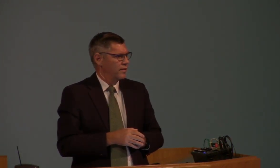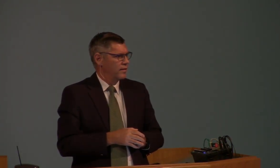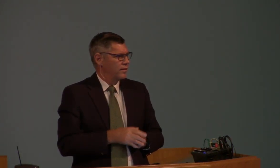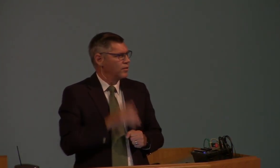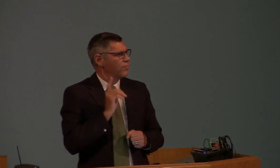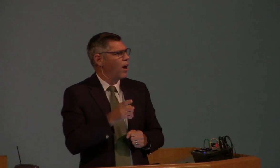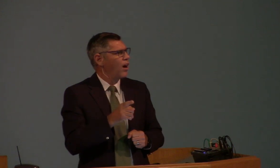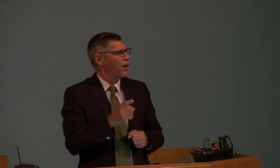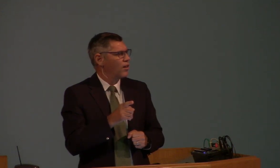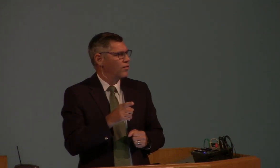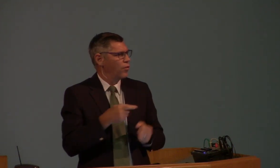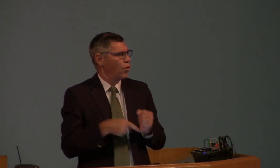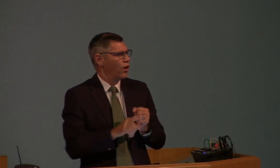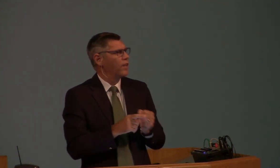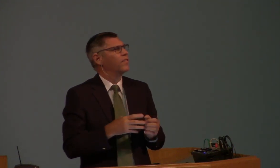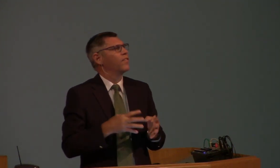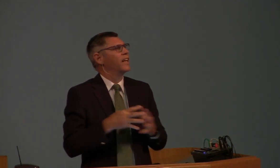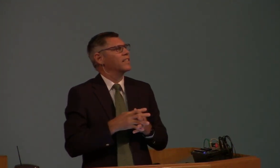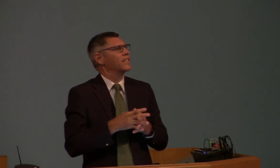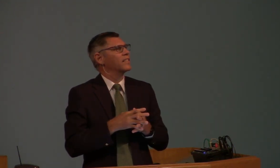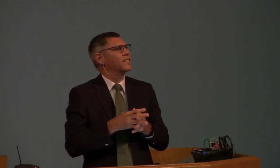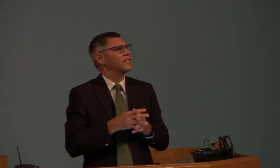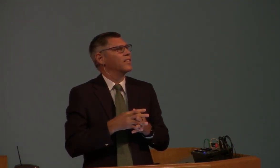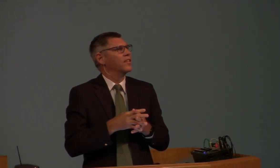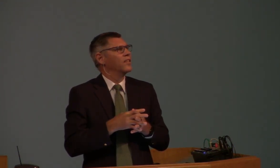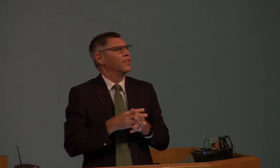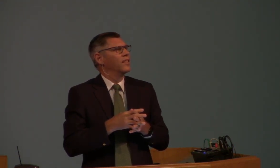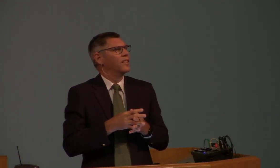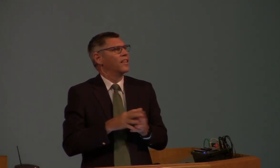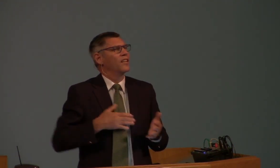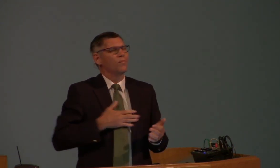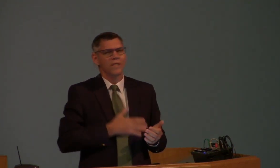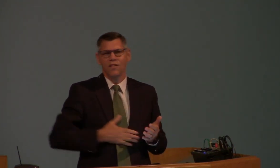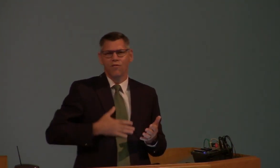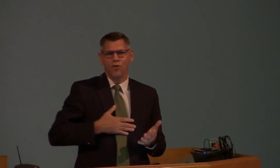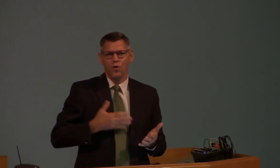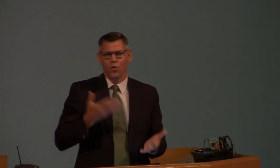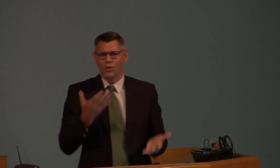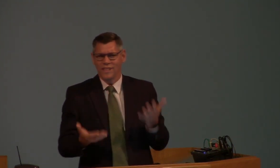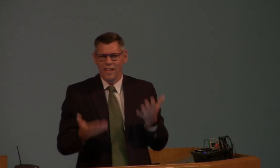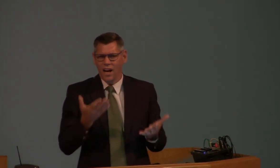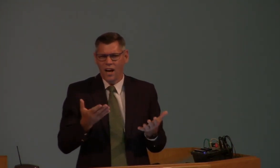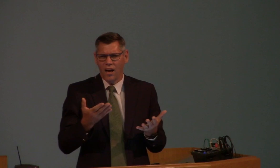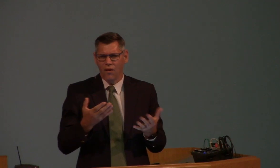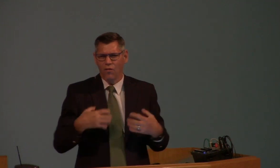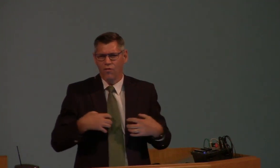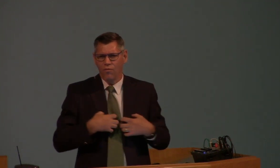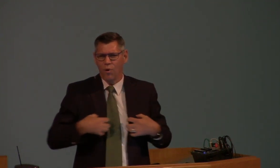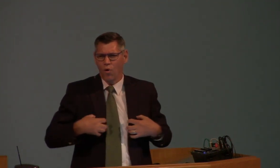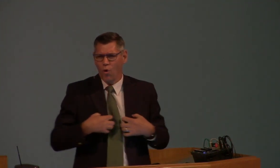Dit mag vanoggend wees dat jy miskien voel onseker of bekommerd